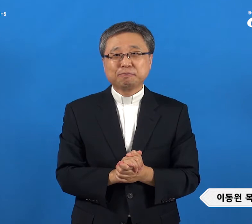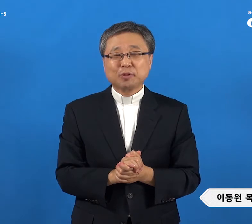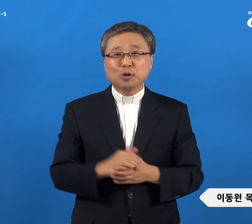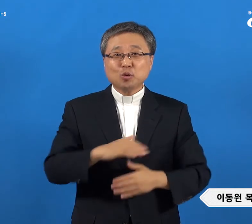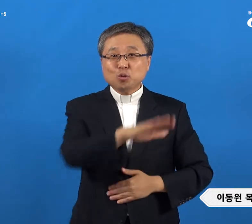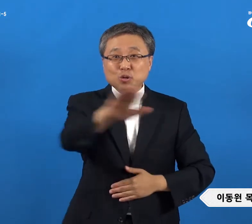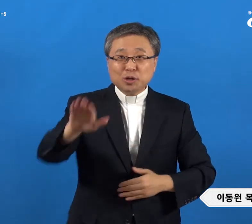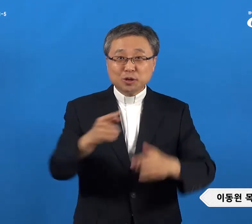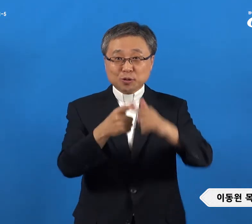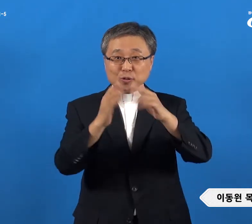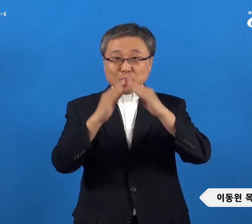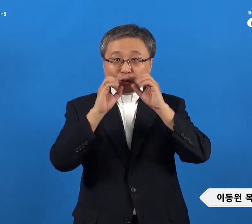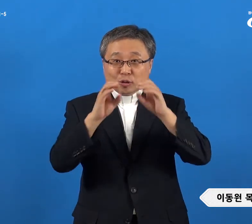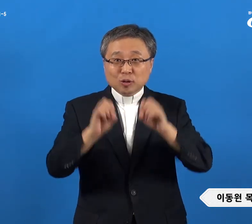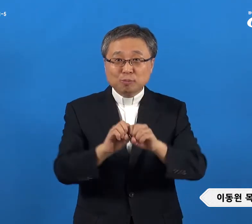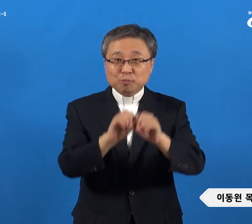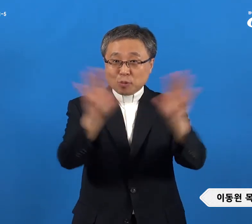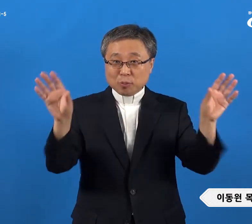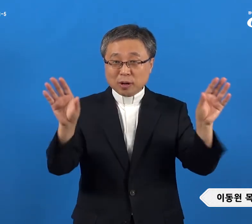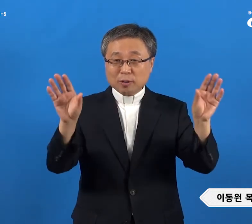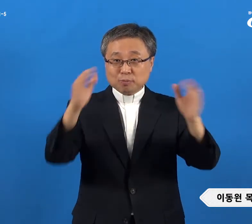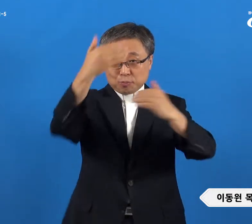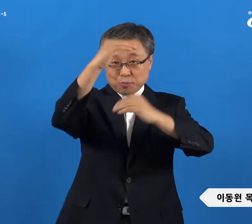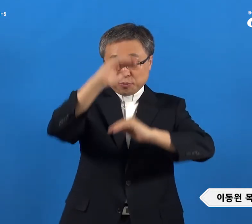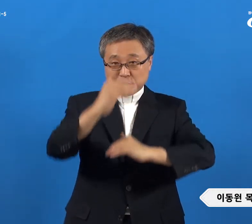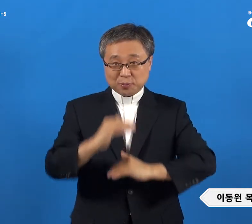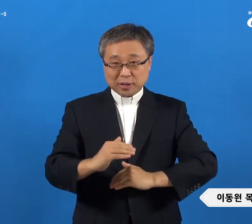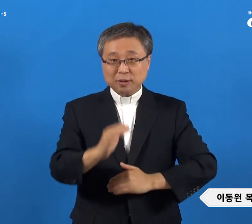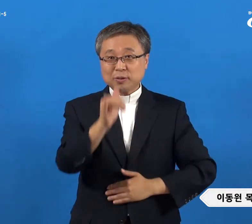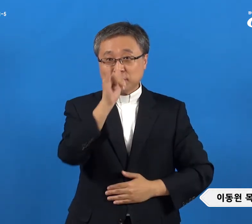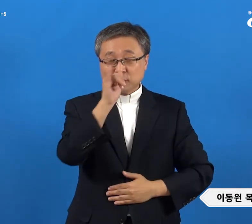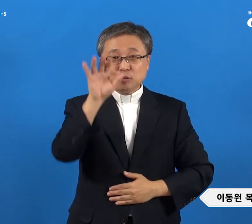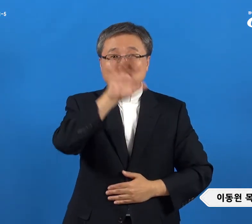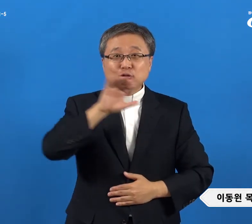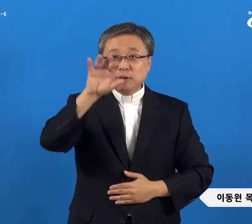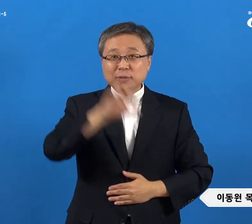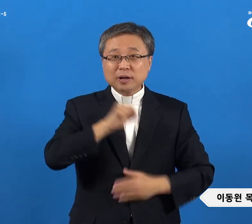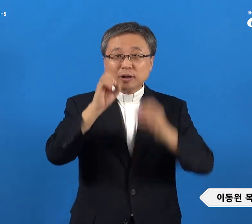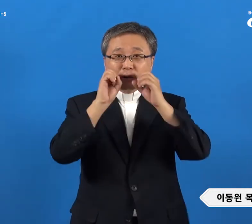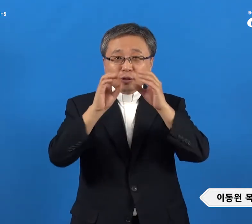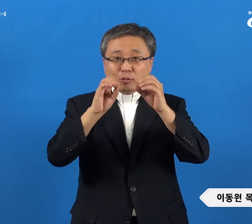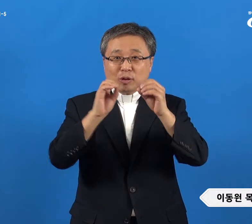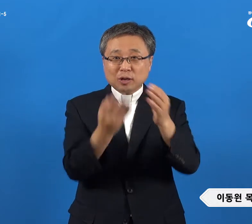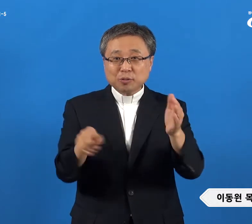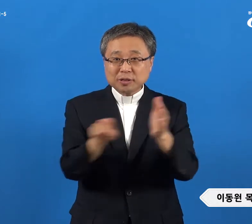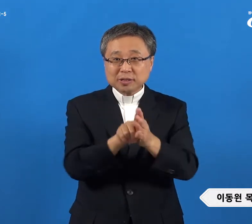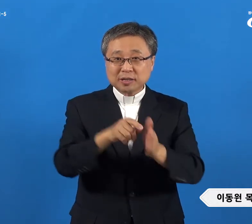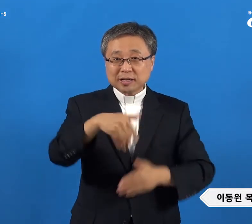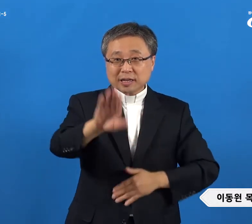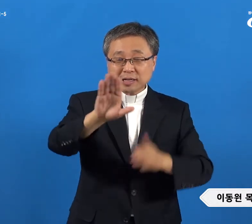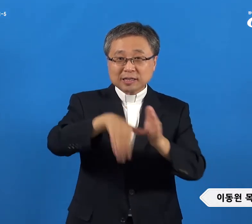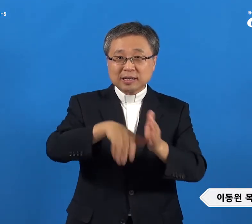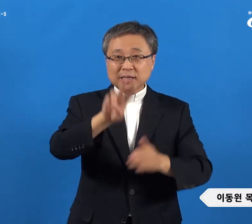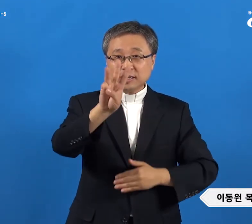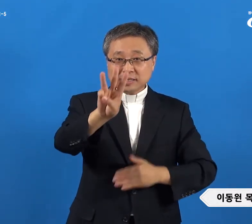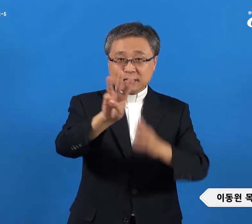우리 교회에서 전도 폭발 훈련 프로그램을 하고 있는데 여기서 훈련받고 전도하러 나갈 때 3씩 나갑니다.